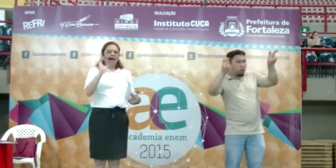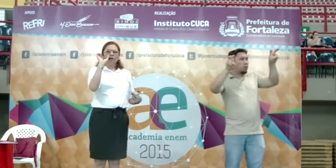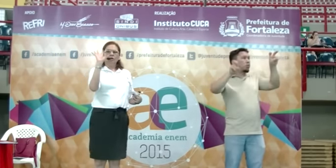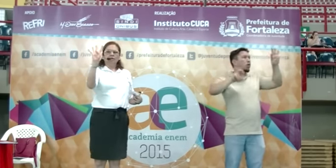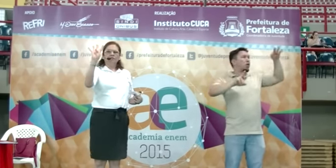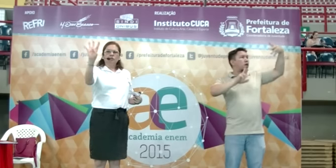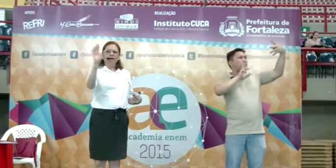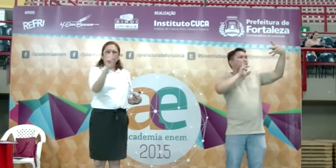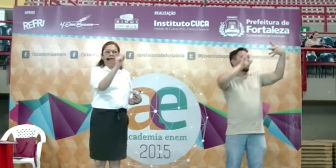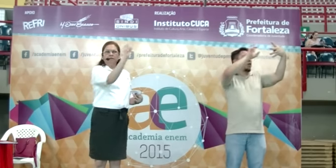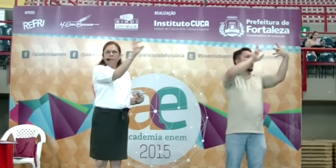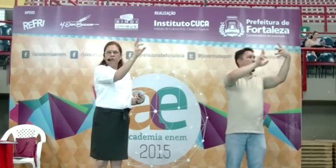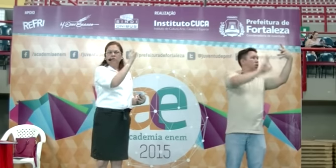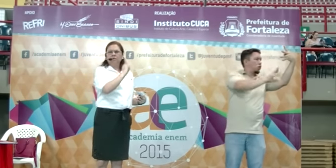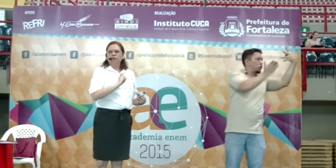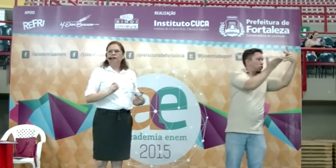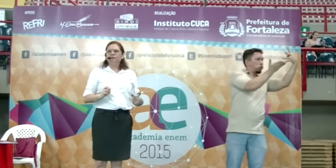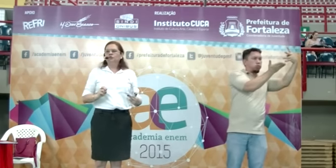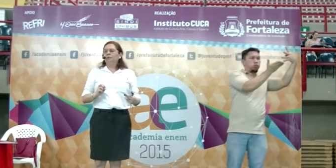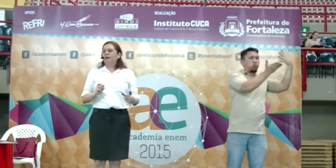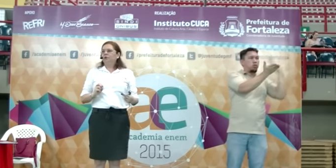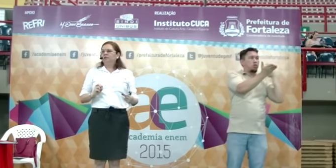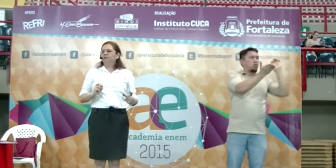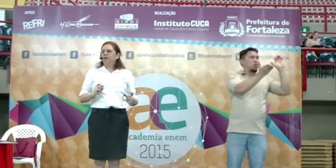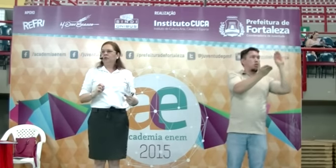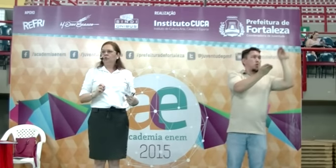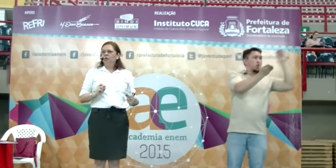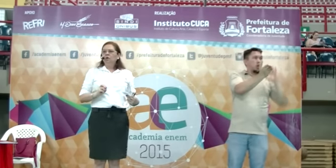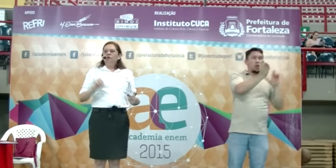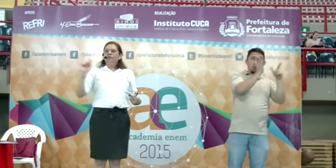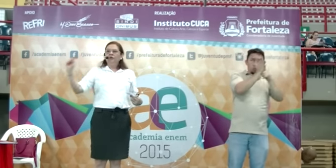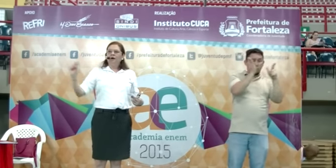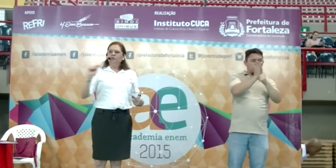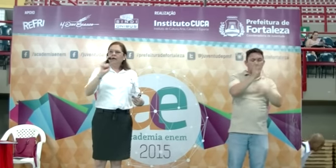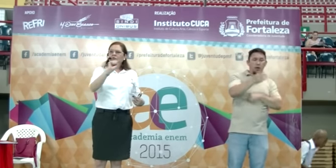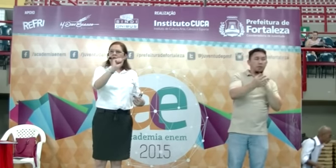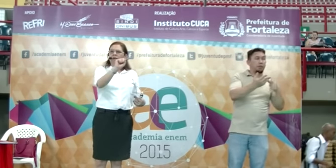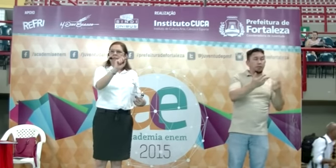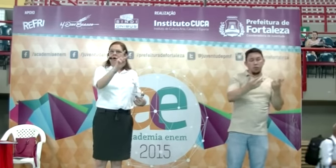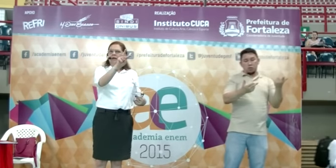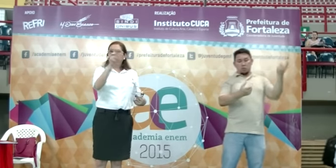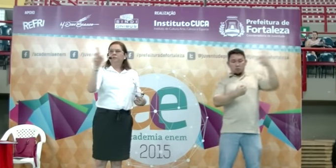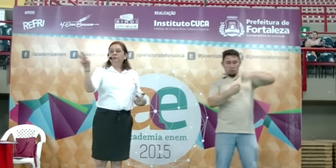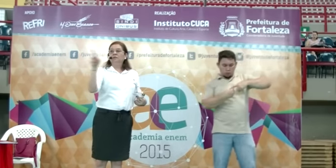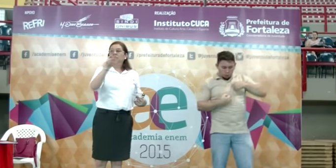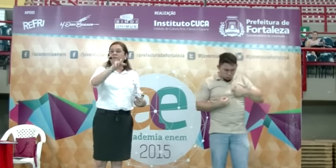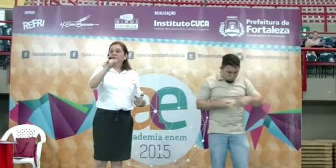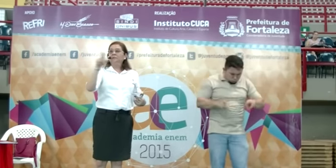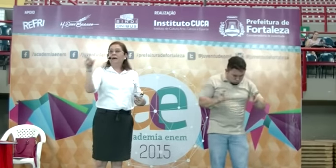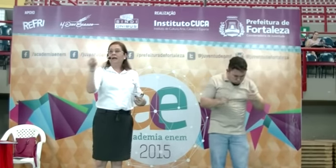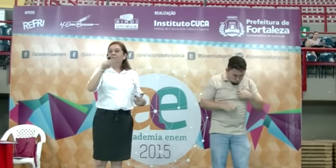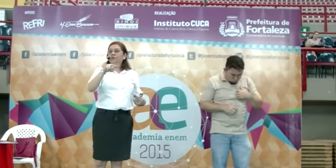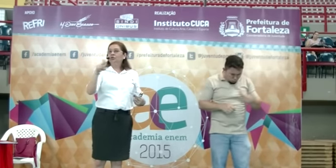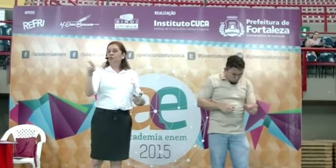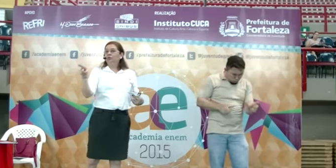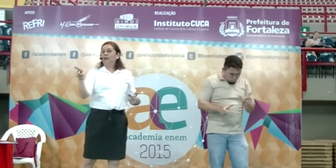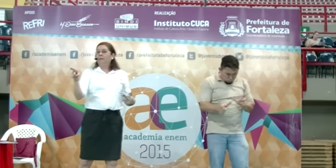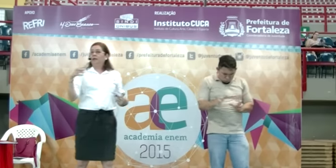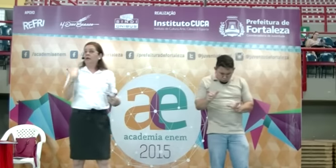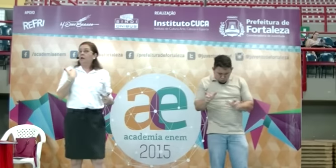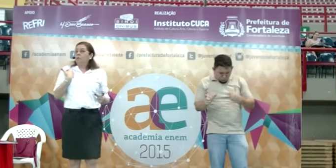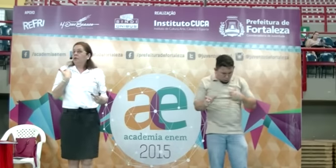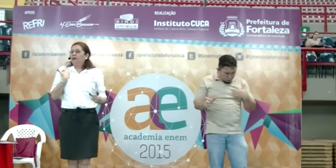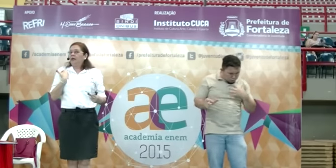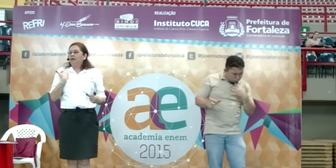tema. Anota as 4 respostas no canto superior esquerdo. Volta ao tema, olha as possíveis palavras